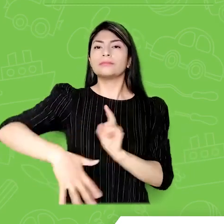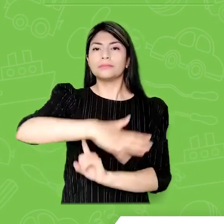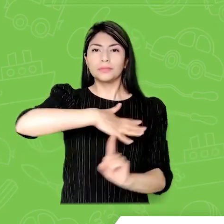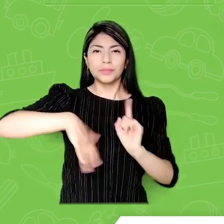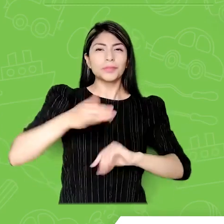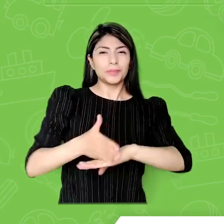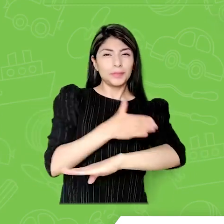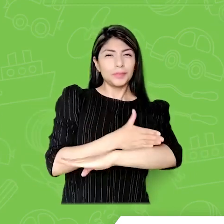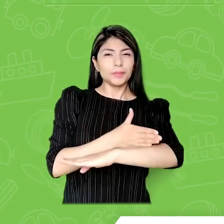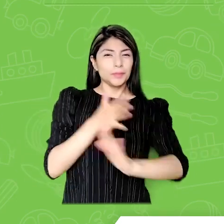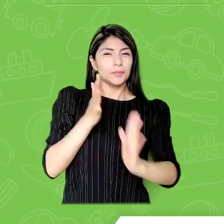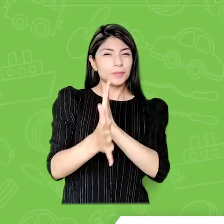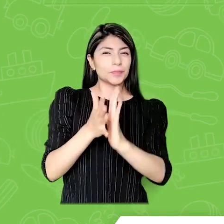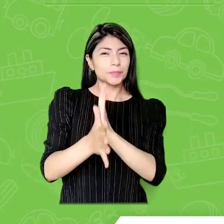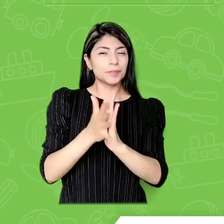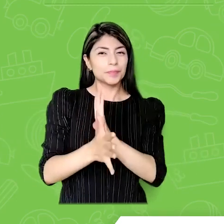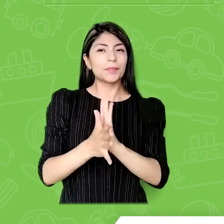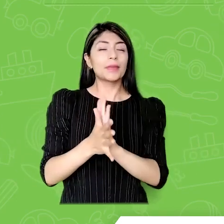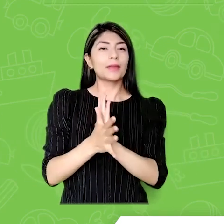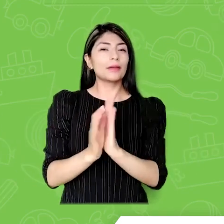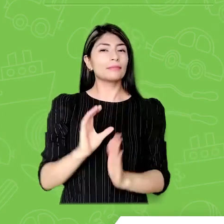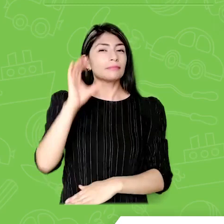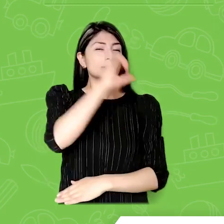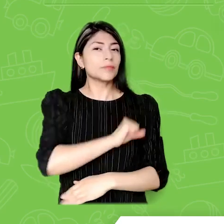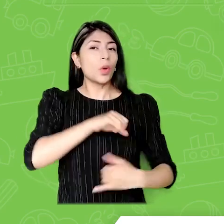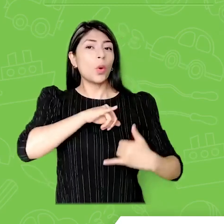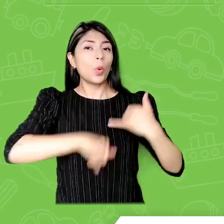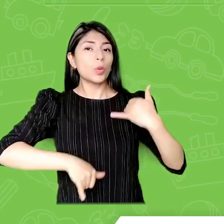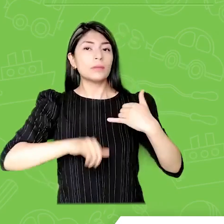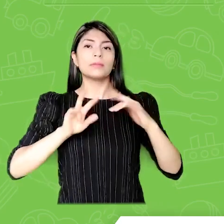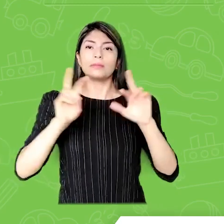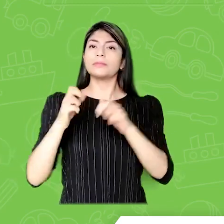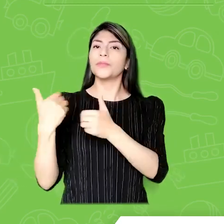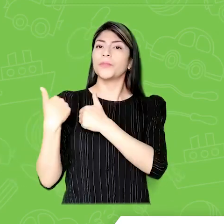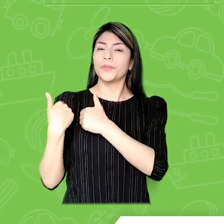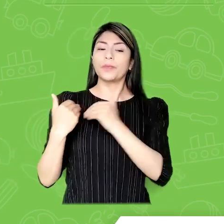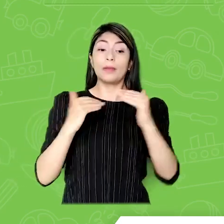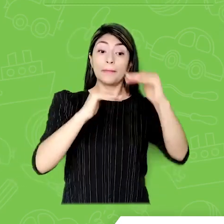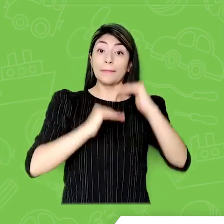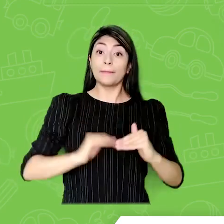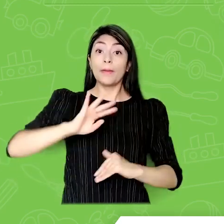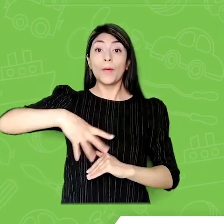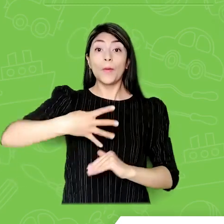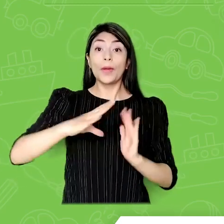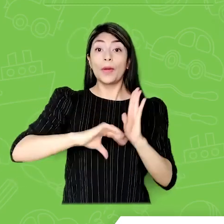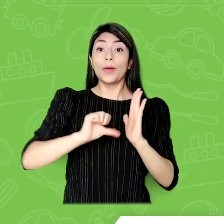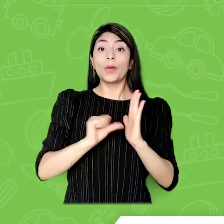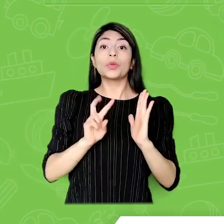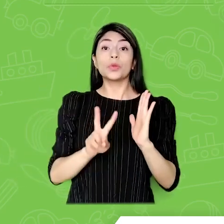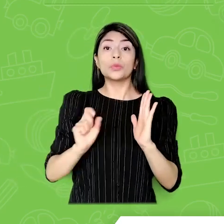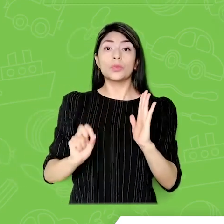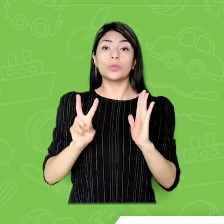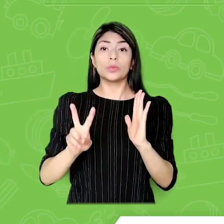señalada. Con relación a esta última obligación, el parágrafo 4 del artículo